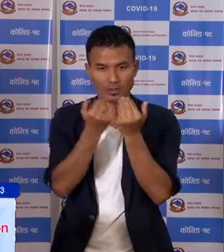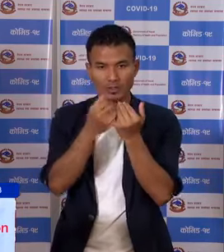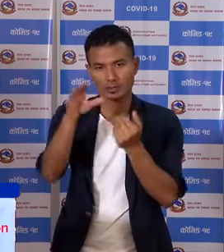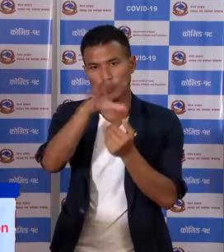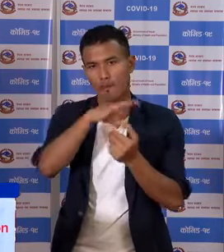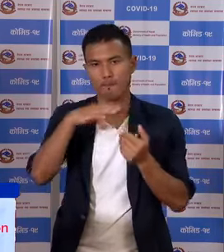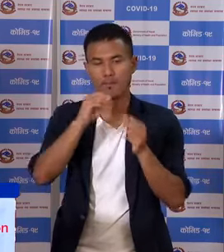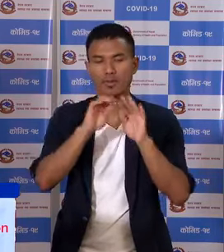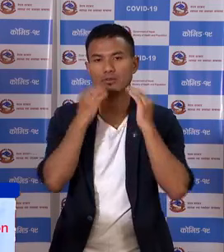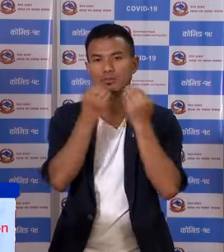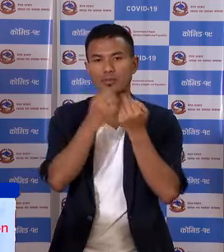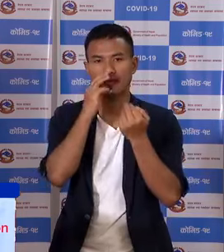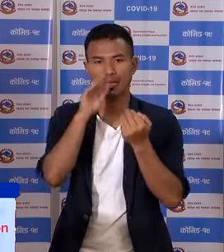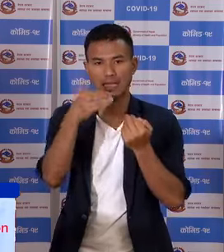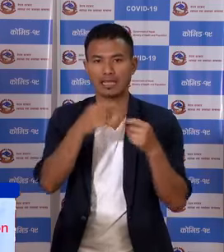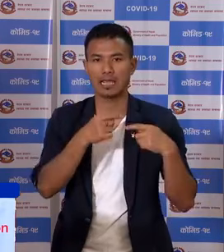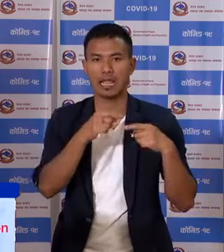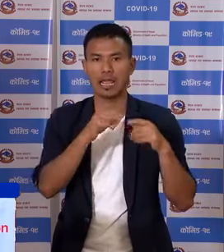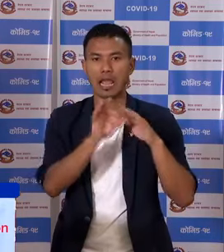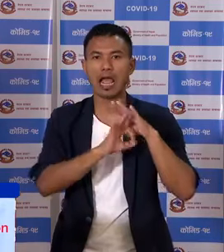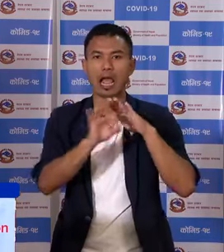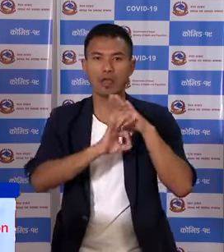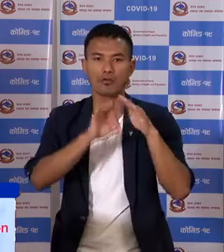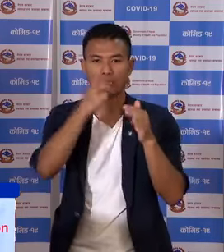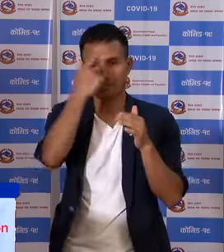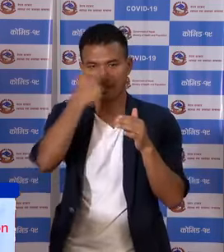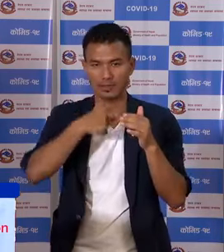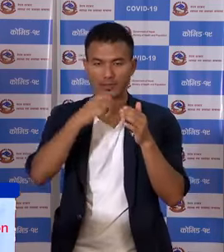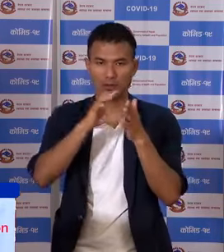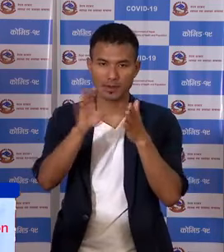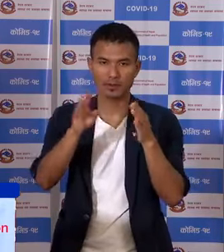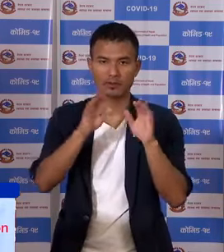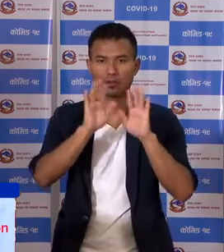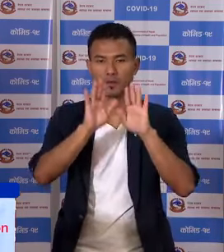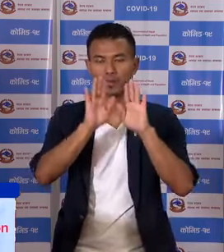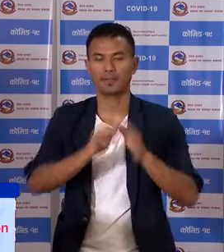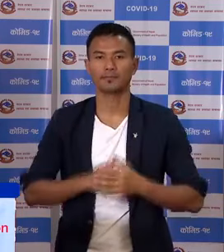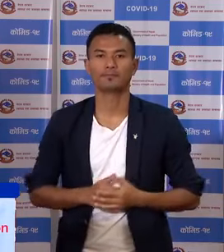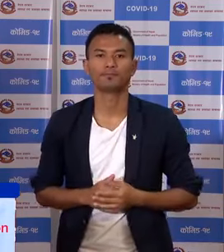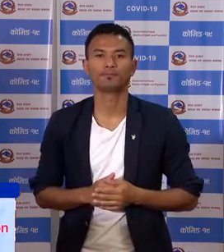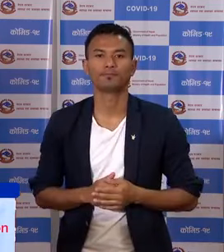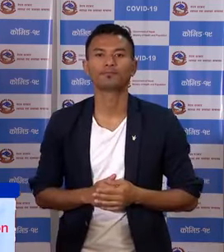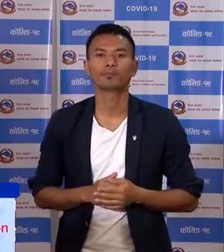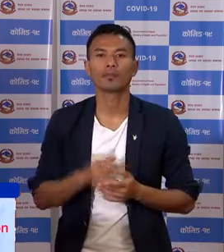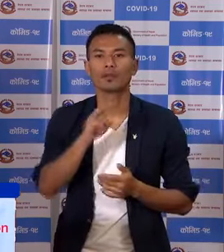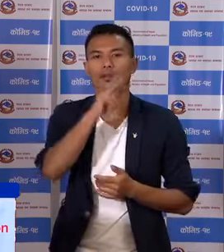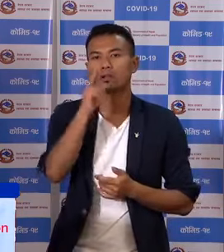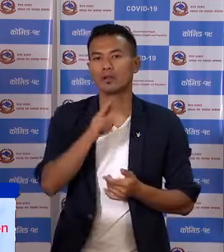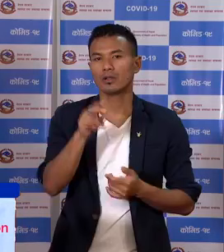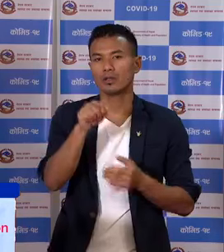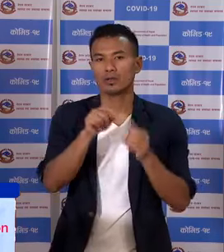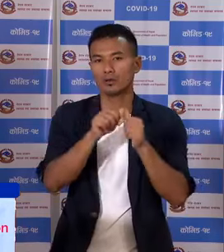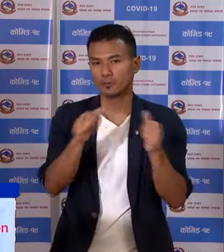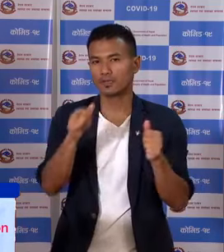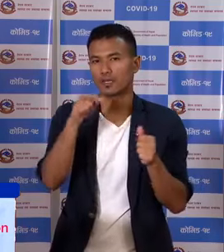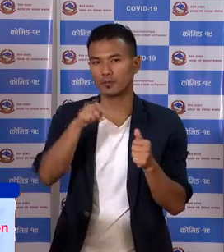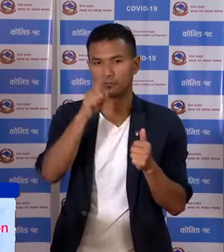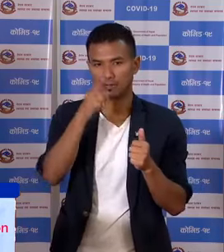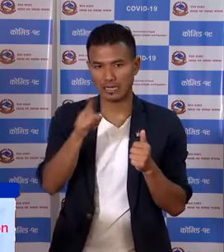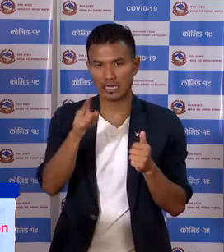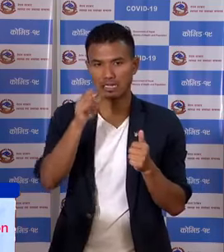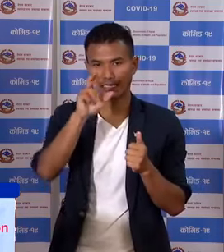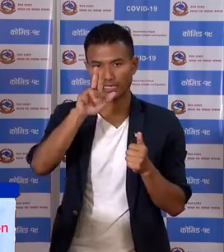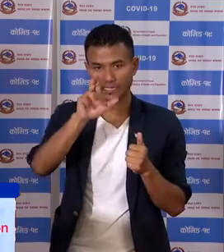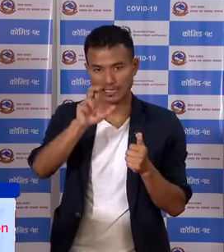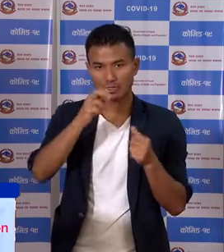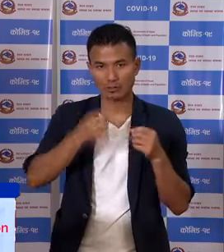मर सम्पूर्ण समुदाय लाई आयो को तरफट, मेरो बेक्तिक तरफट, दन्यबाद दिन चाहां छो। र एसाई अनुरूप जुन एवड़ चाहीं,